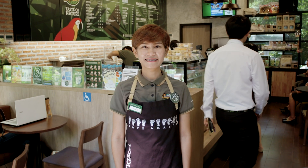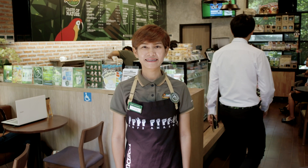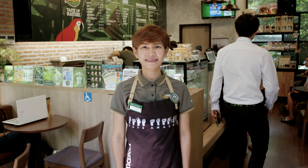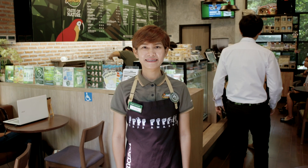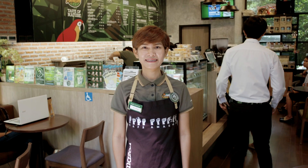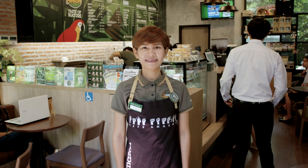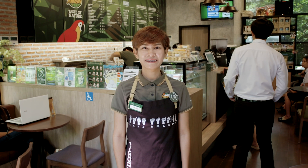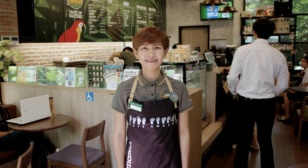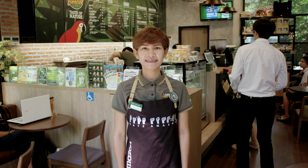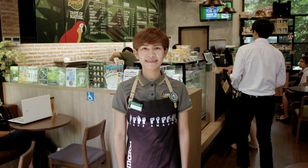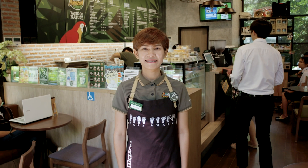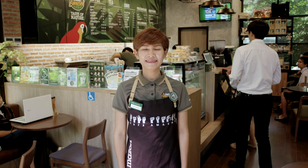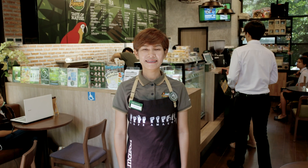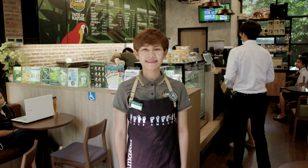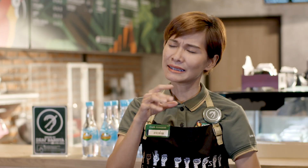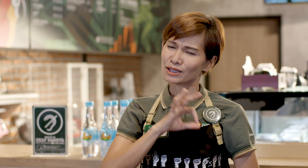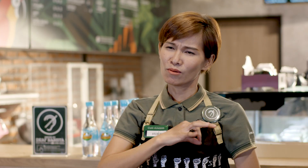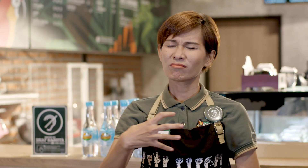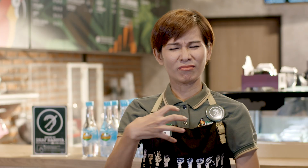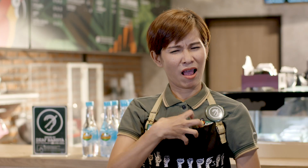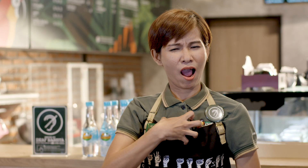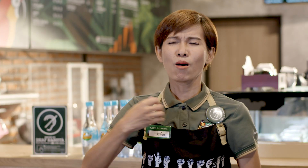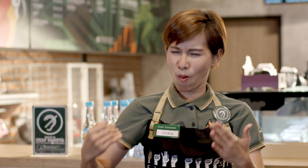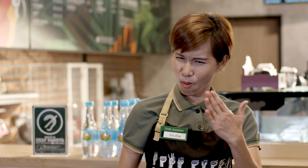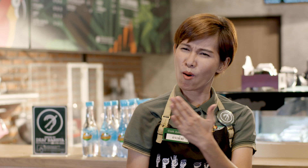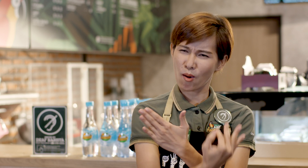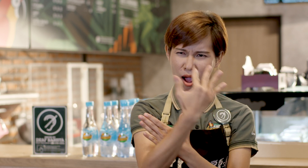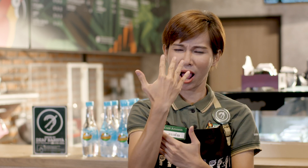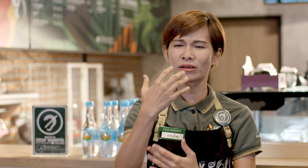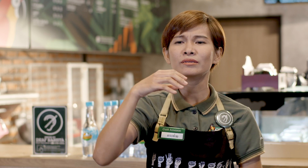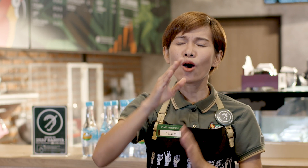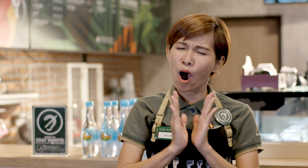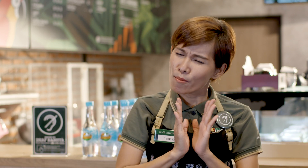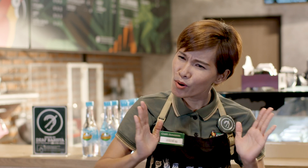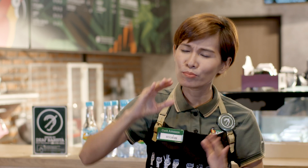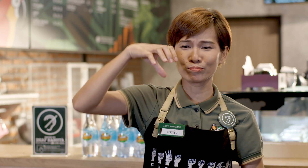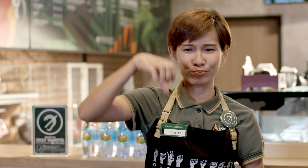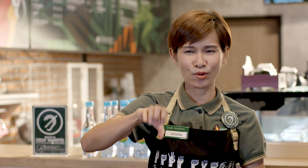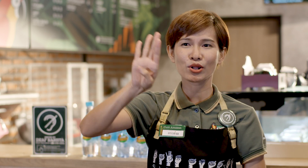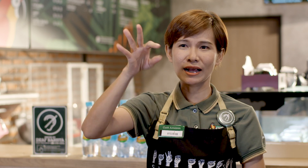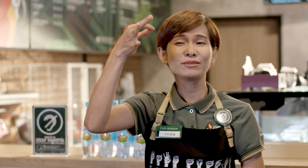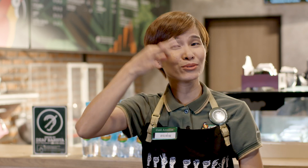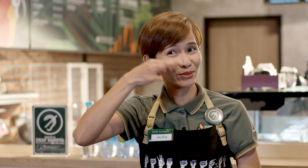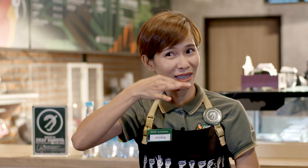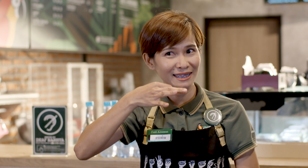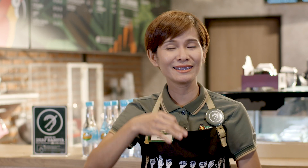นอื่นๆเธอจึงอยากขอบคุณปตท.สำหรับโอกาสนี้และอยากจะบอกกับทุกคนว่